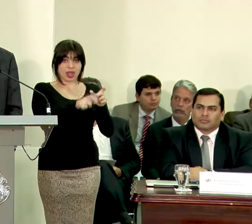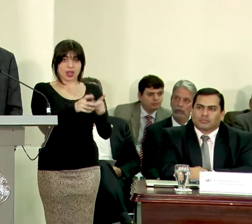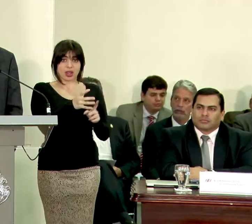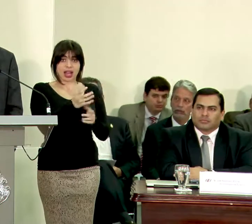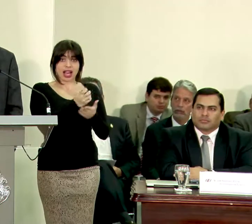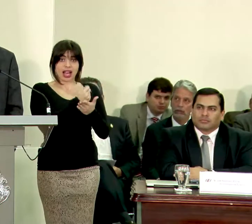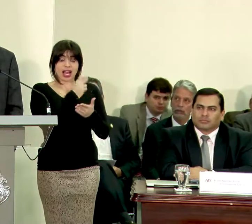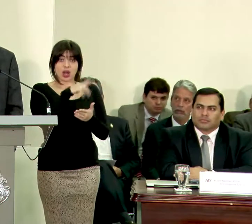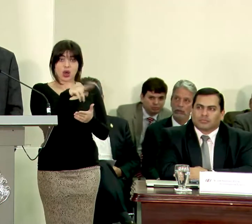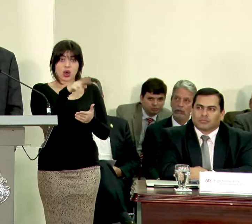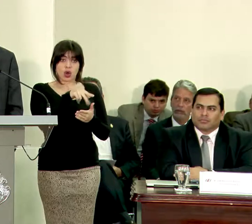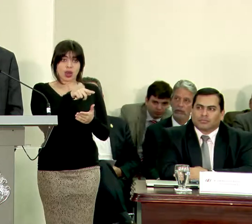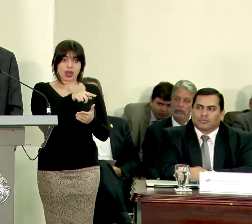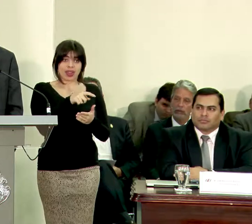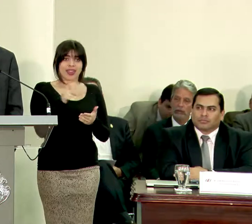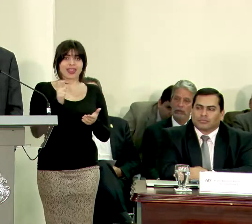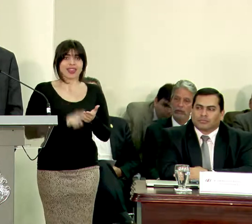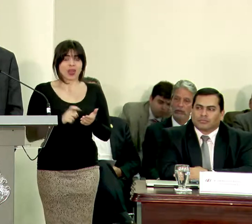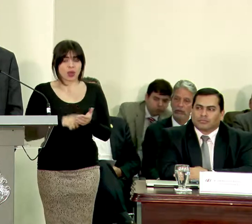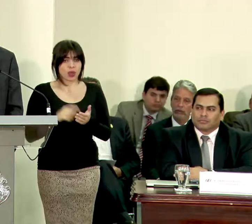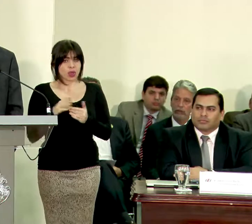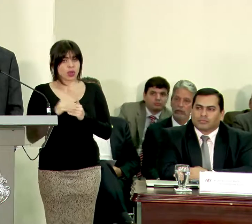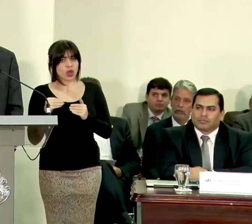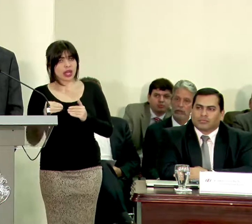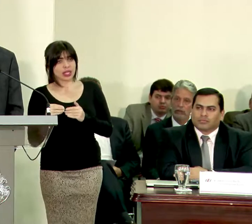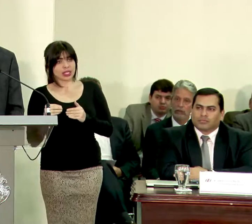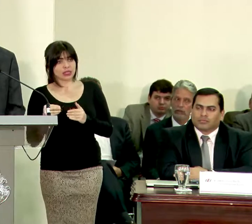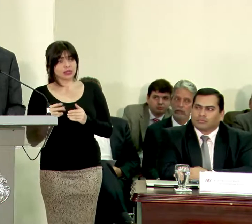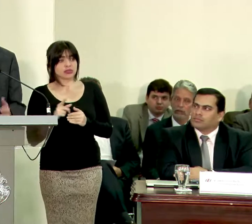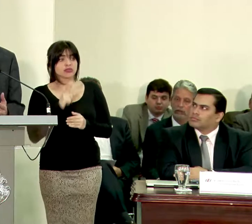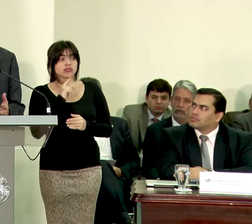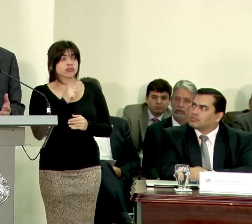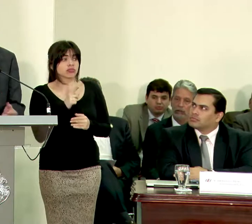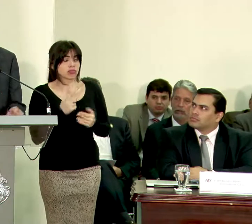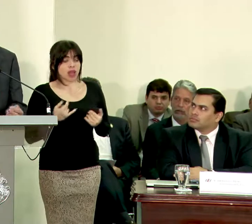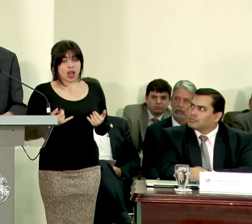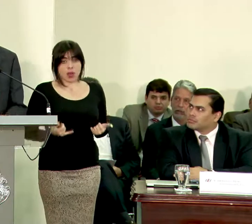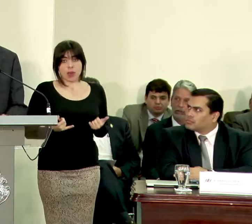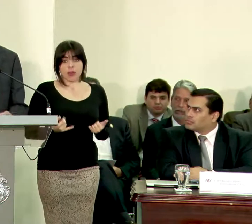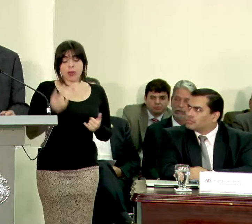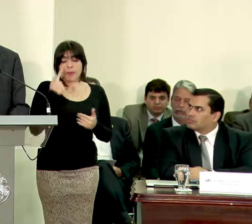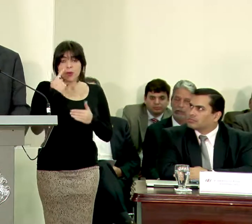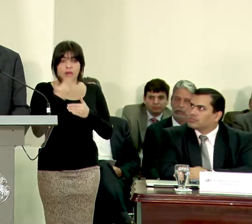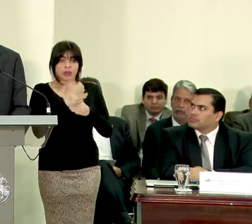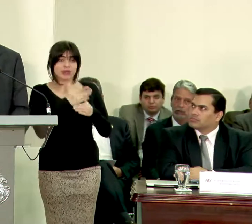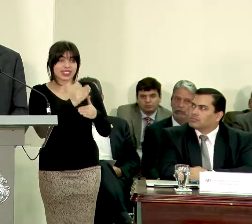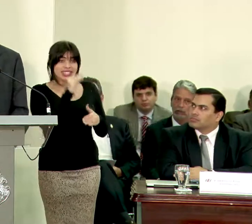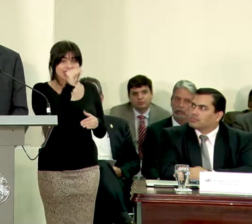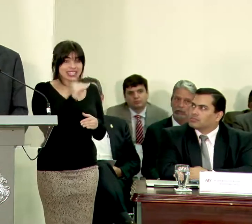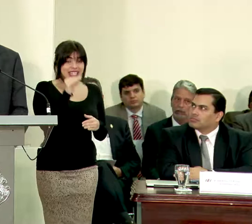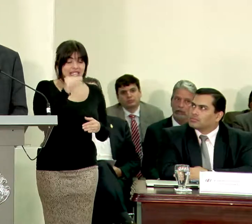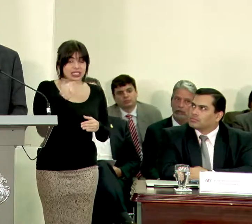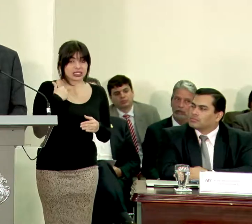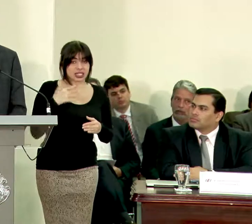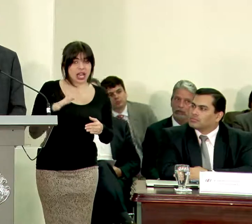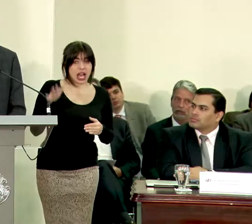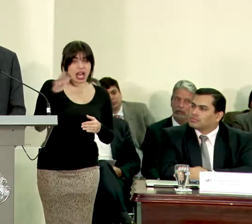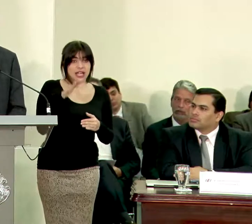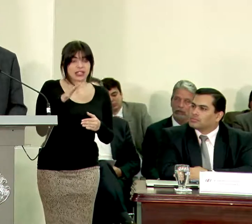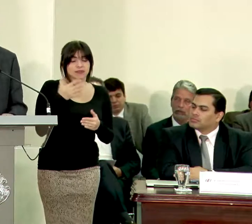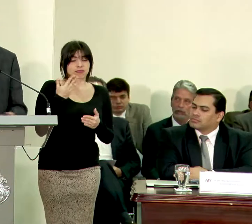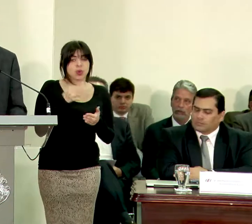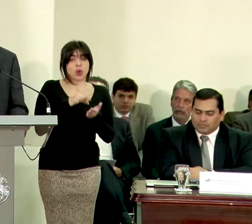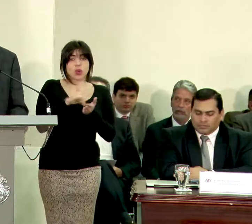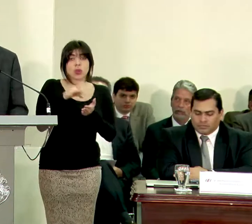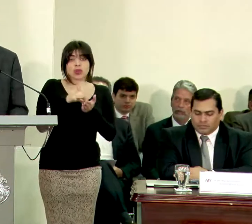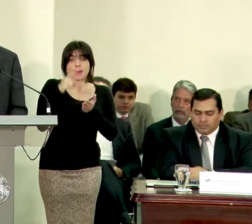gana colones se endeude en dólares. Es cierto que hoy por hoy, por una distorsión de tasas de interés que tenemos, la cuota